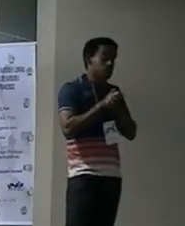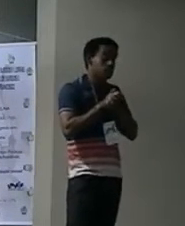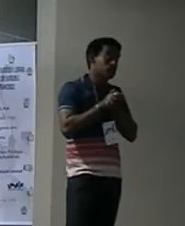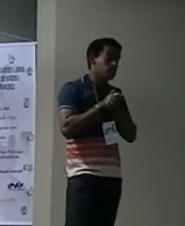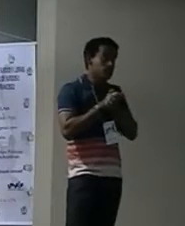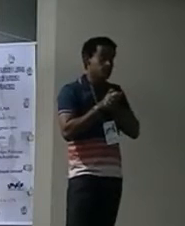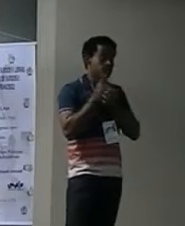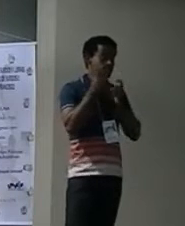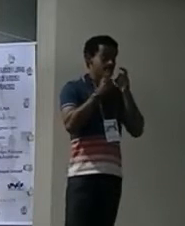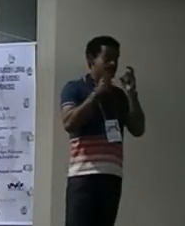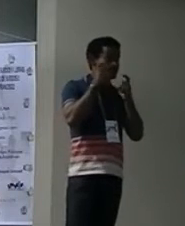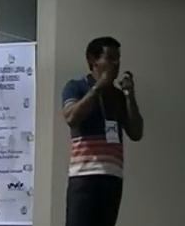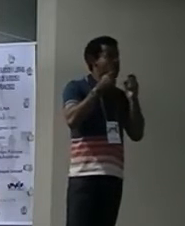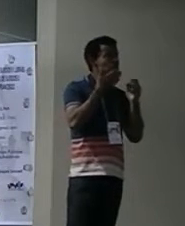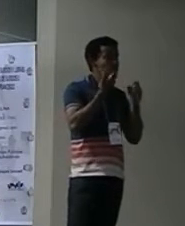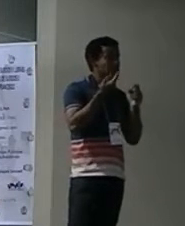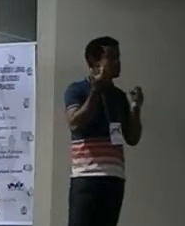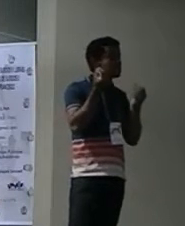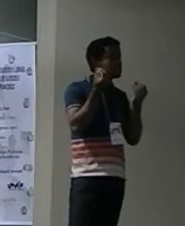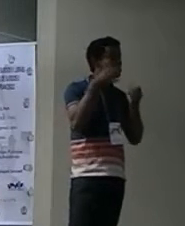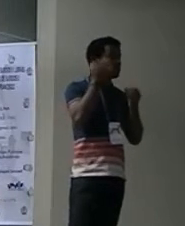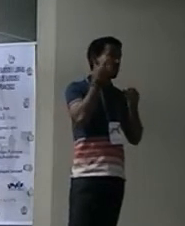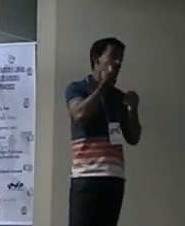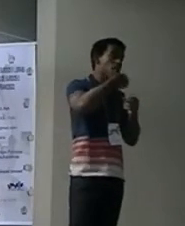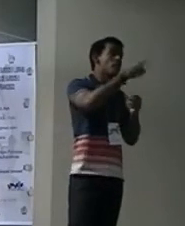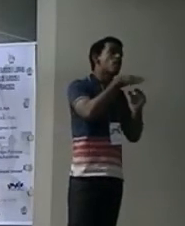Ela ficou pensando como é que seria a educação